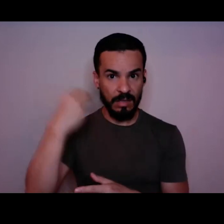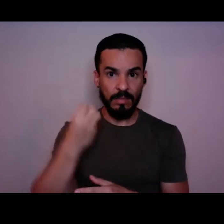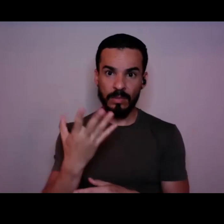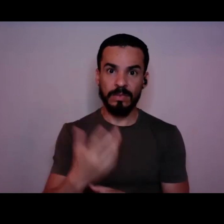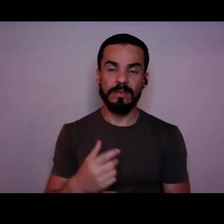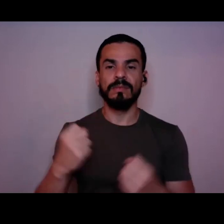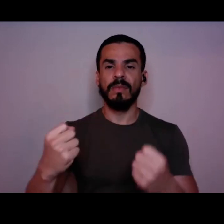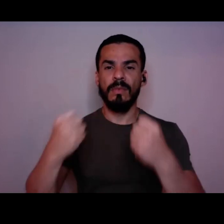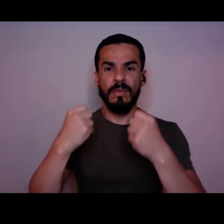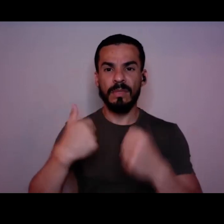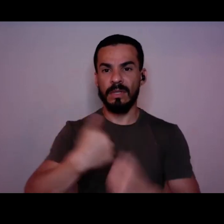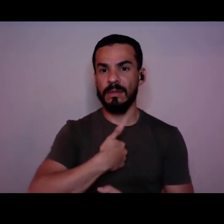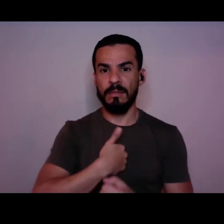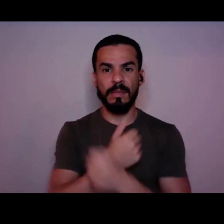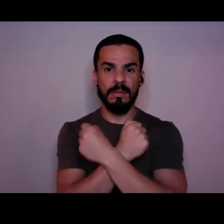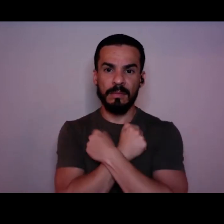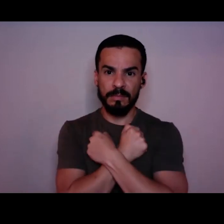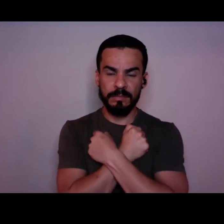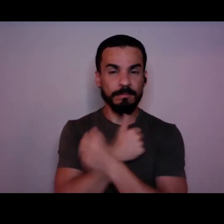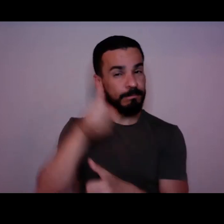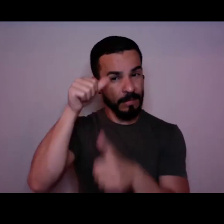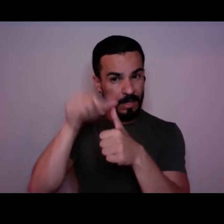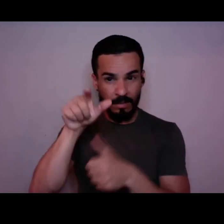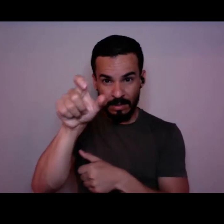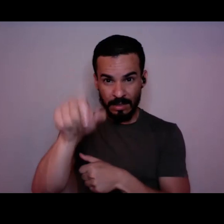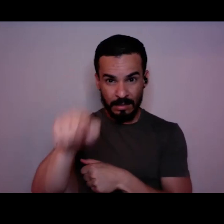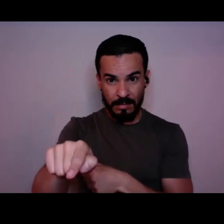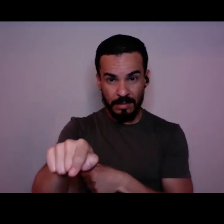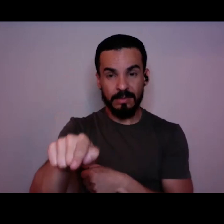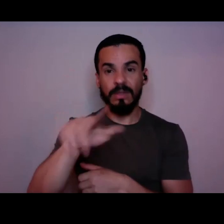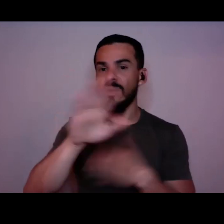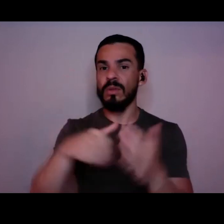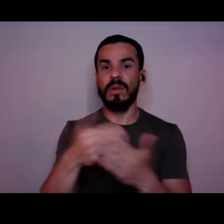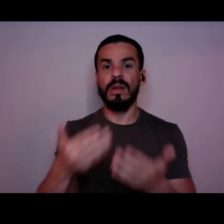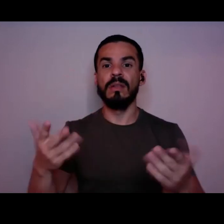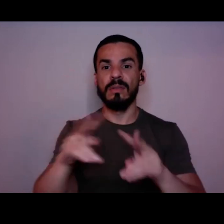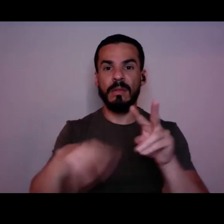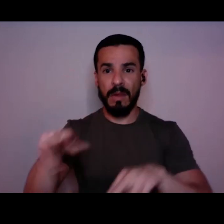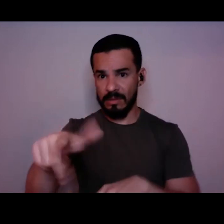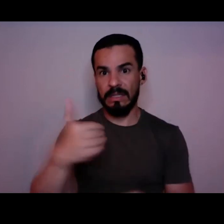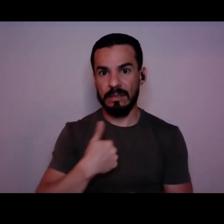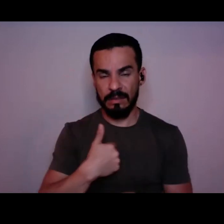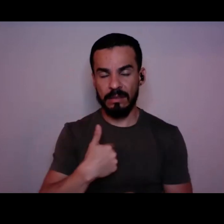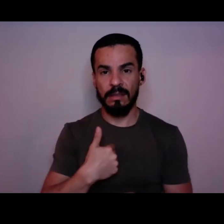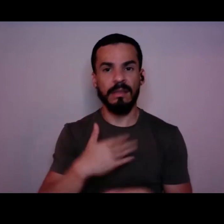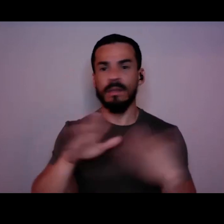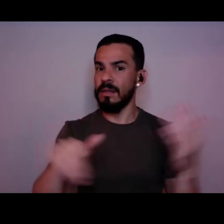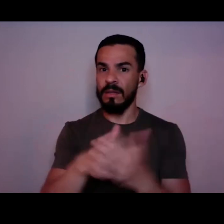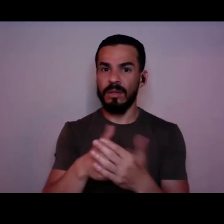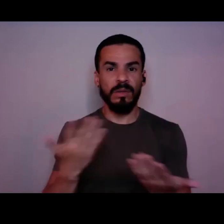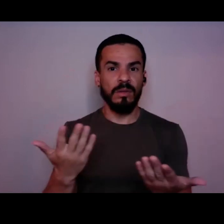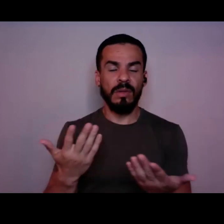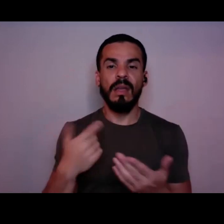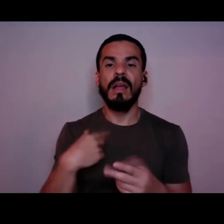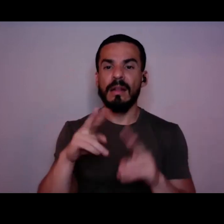fortalezca la autoestima recuérdele a esa persona todas las cosas valiosas que tiene todas las O sea